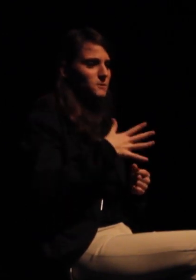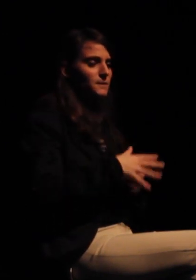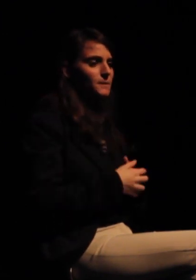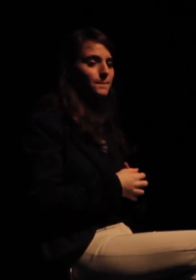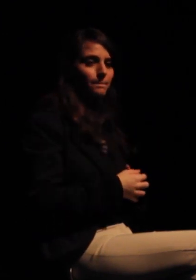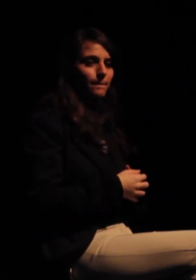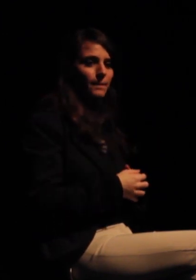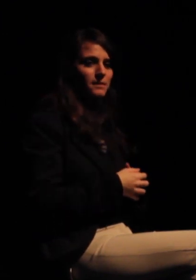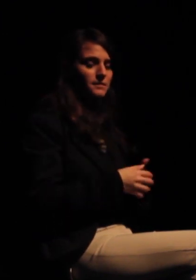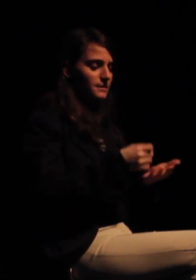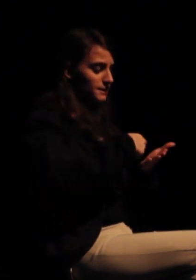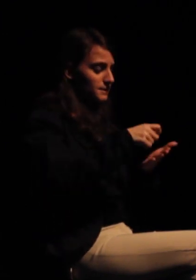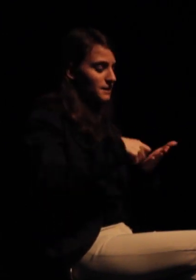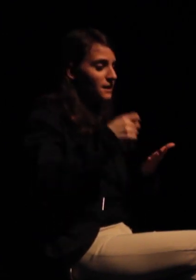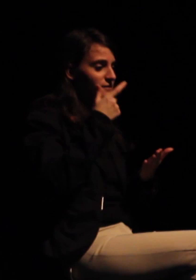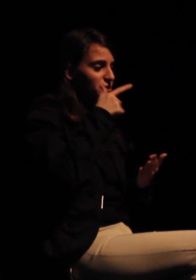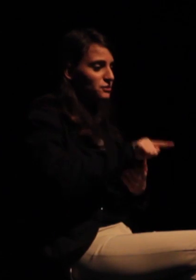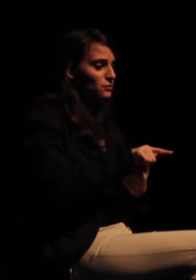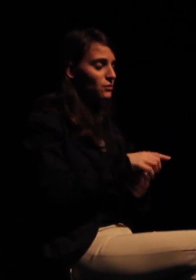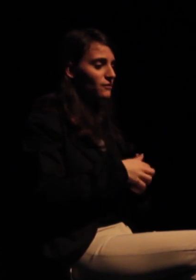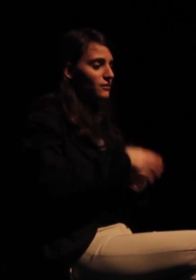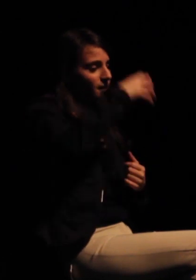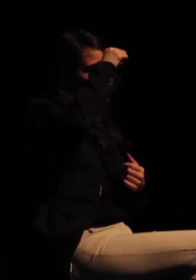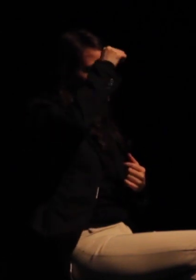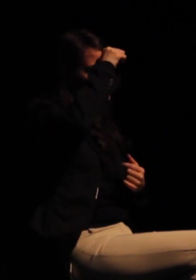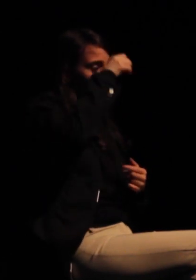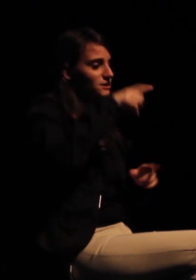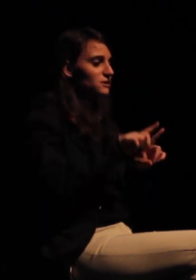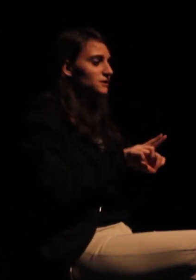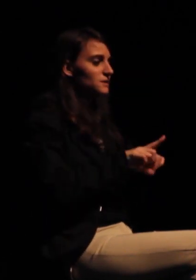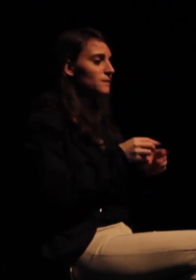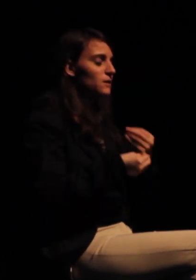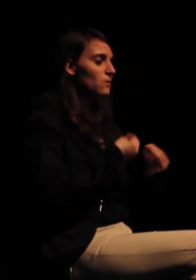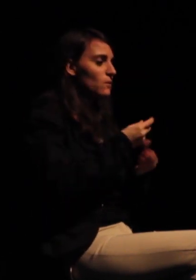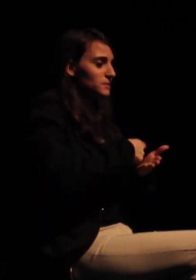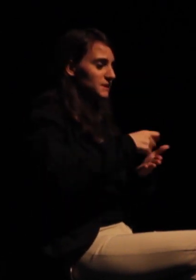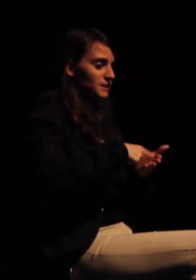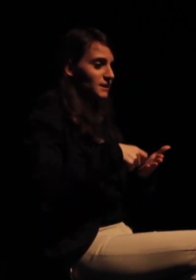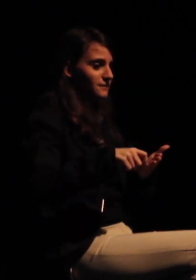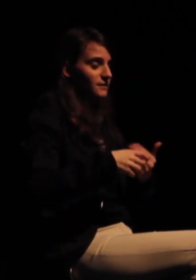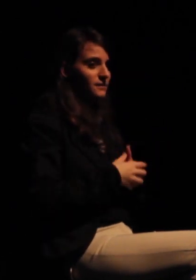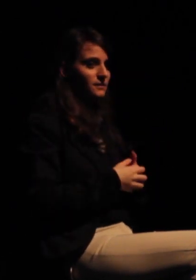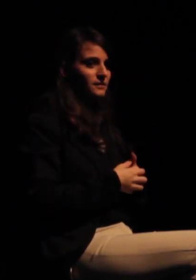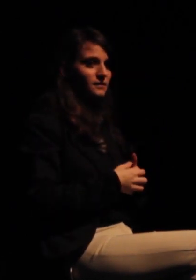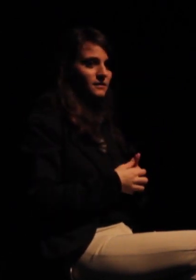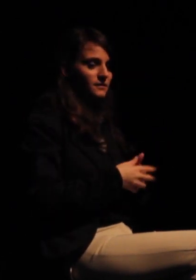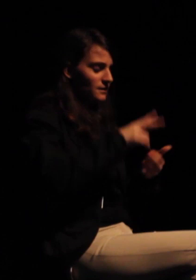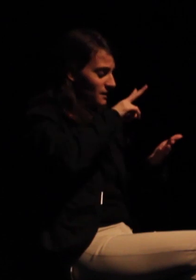reescreve. Reescrever, elas diziam, é uma maneira de aprender a escrever. Agora,